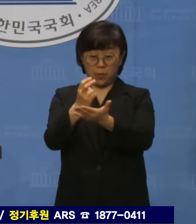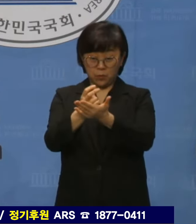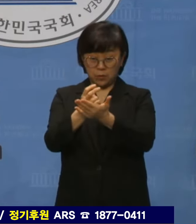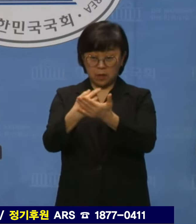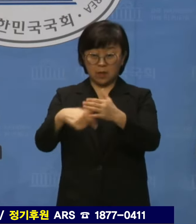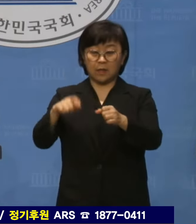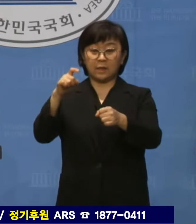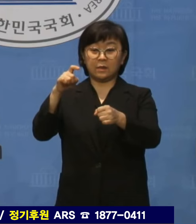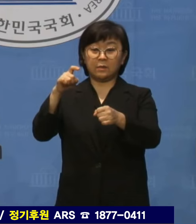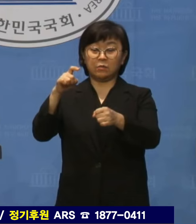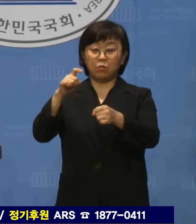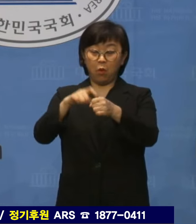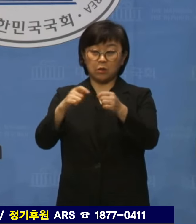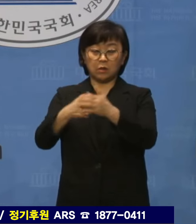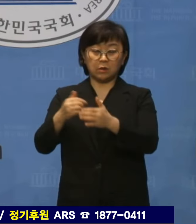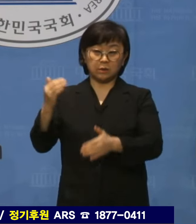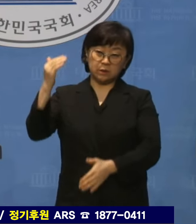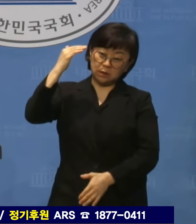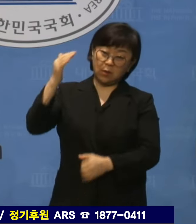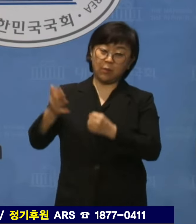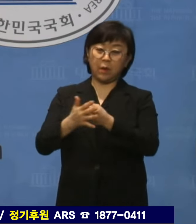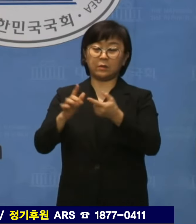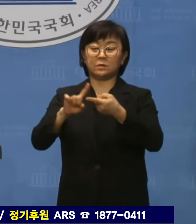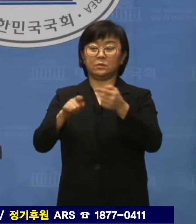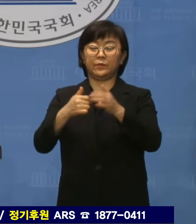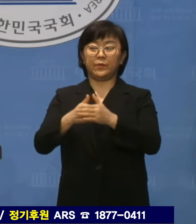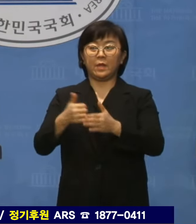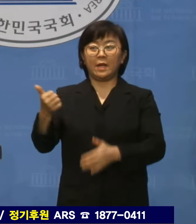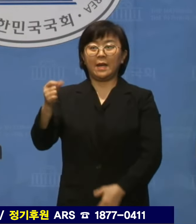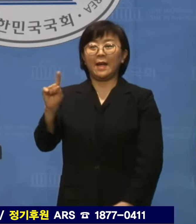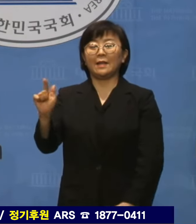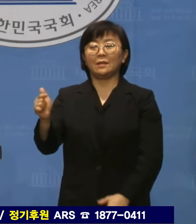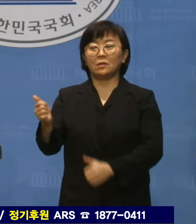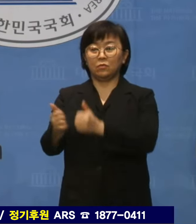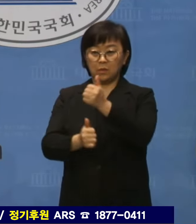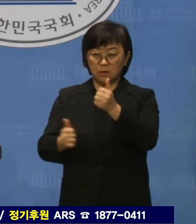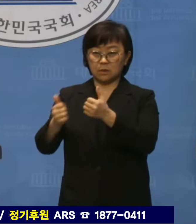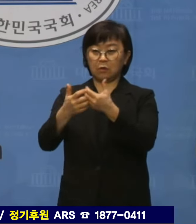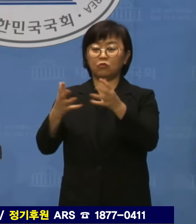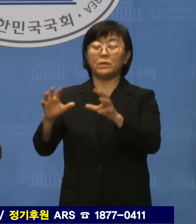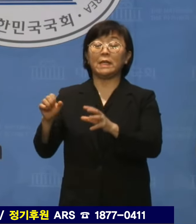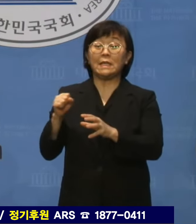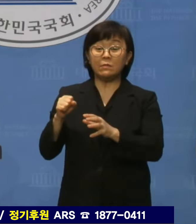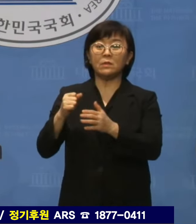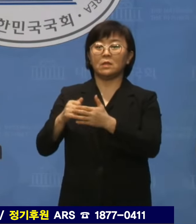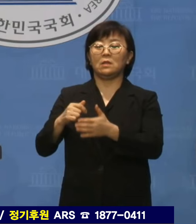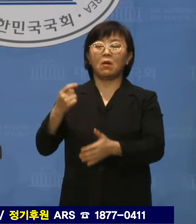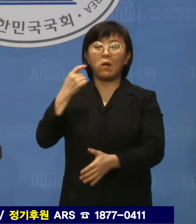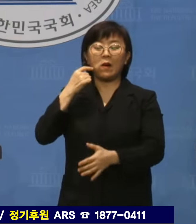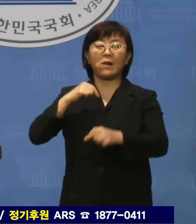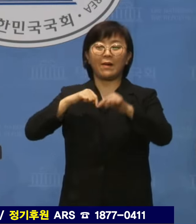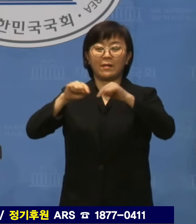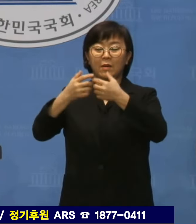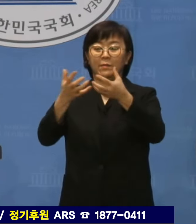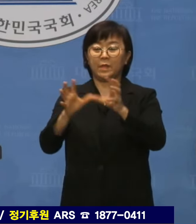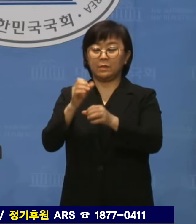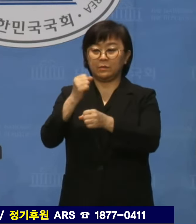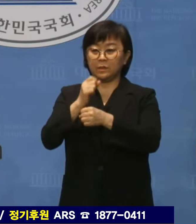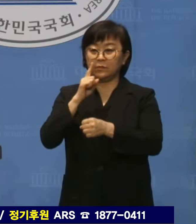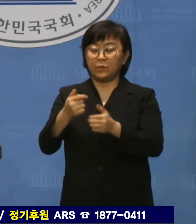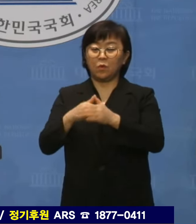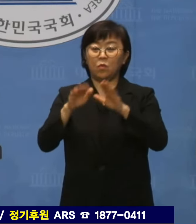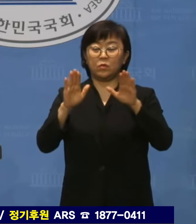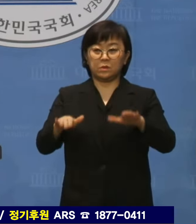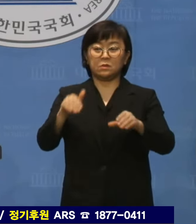훼손한 장본인은 위성정당을 만들고 있는 한동원 위원장과 국민의 힘입니다 한동훈